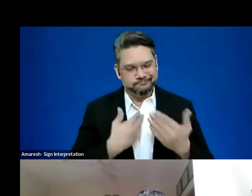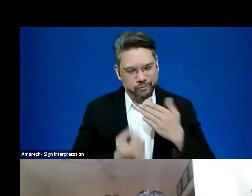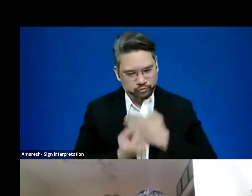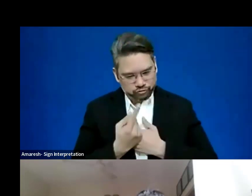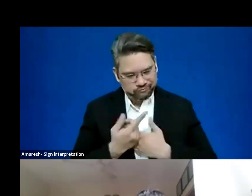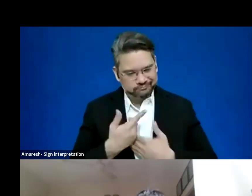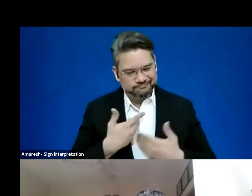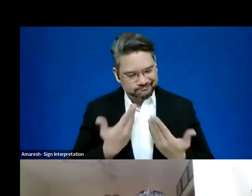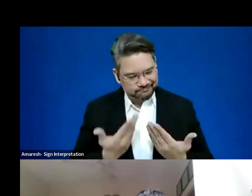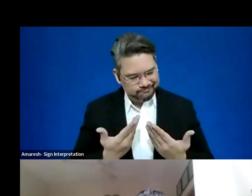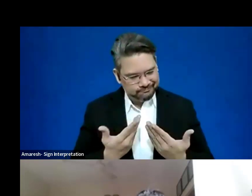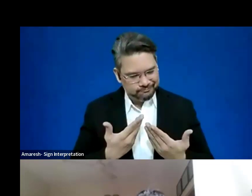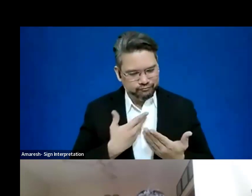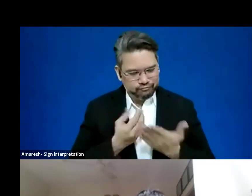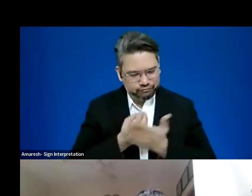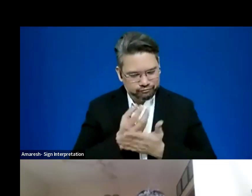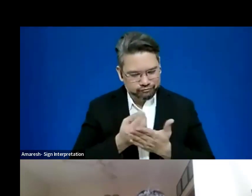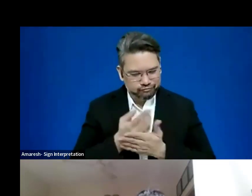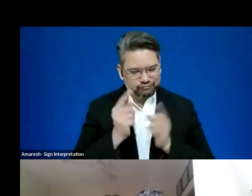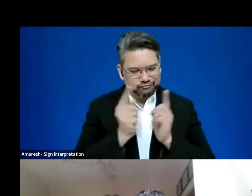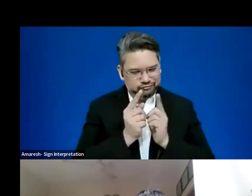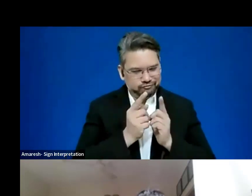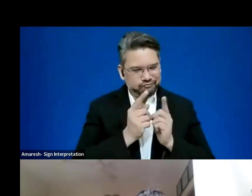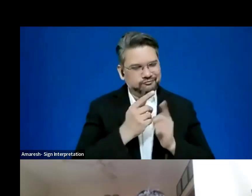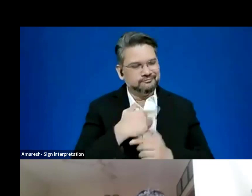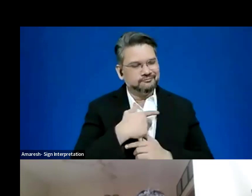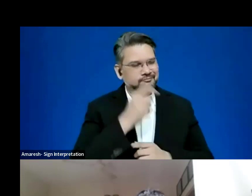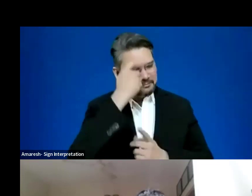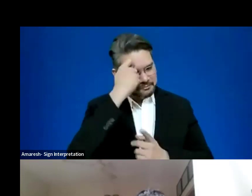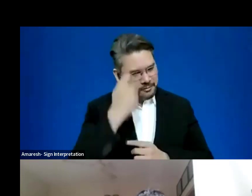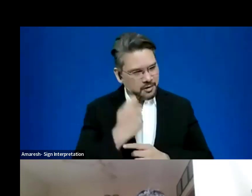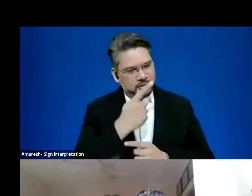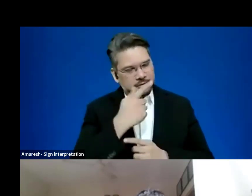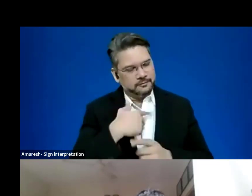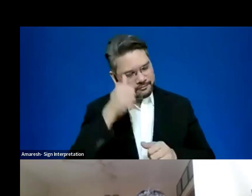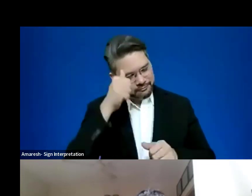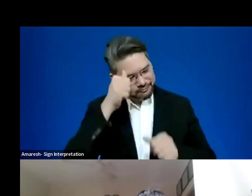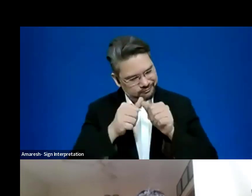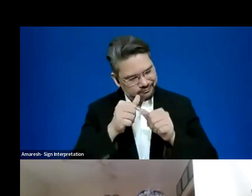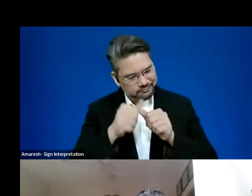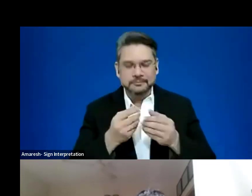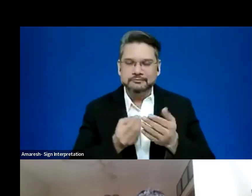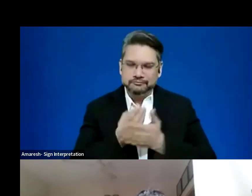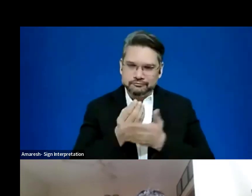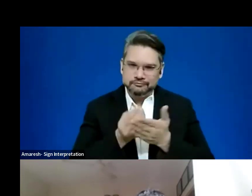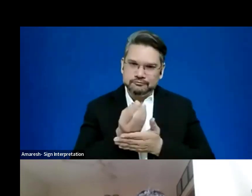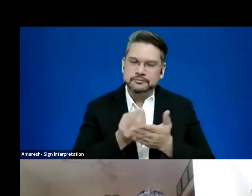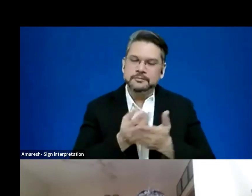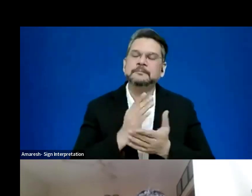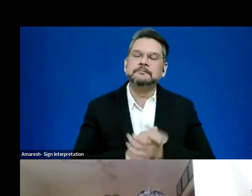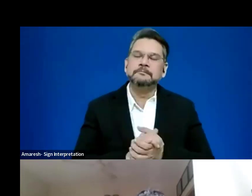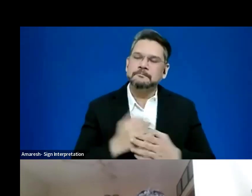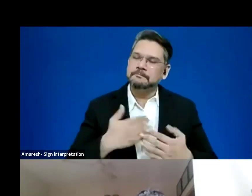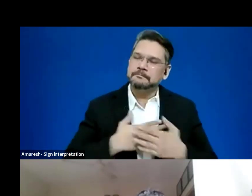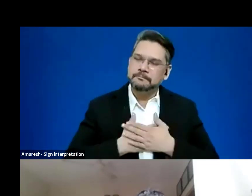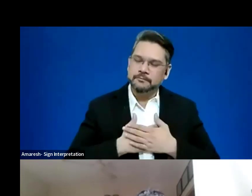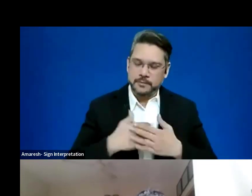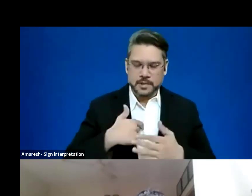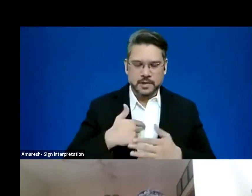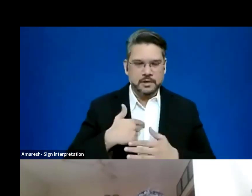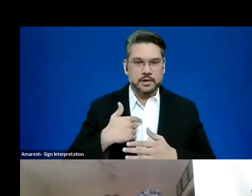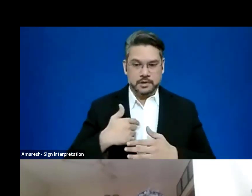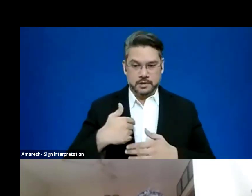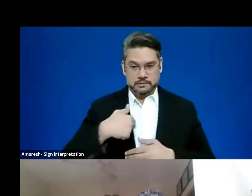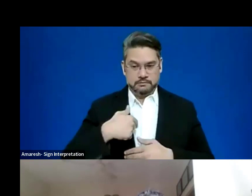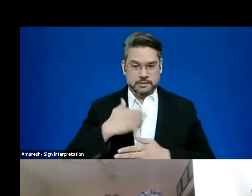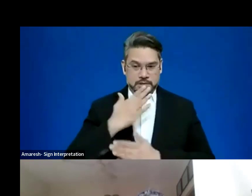哦，非常感谢这个机会来去纪念我们的高巴比，然后来